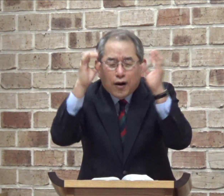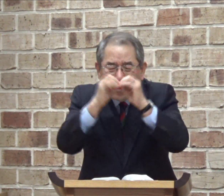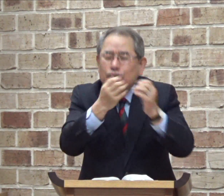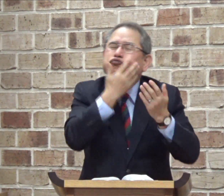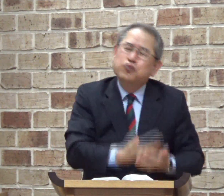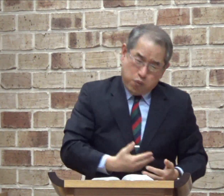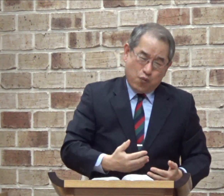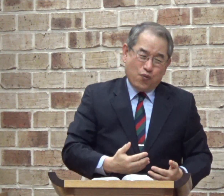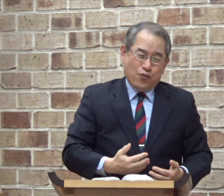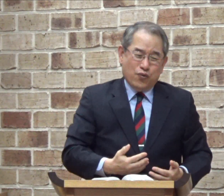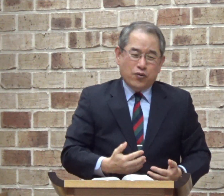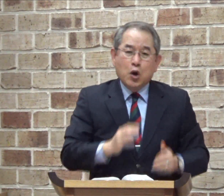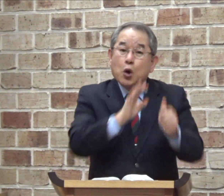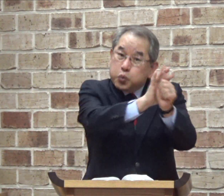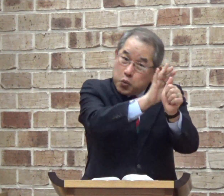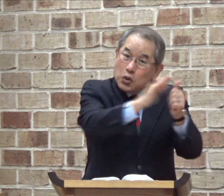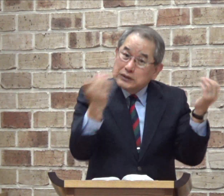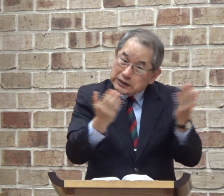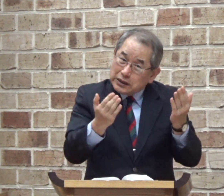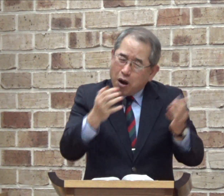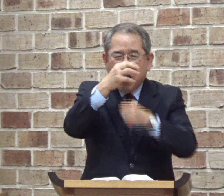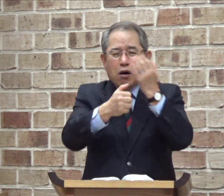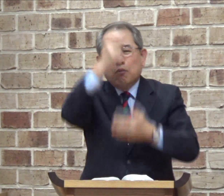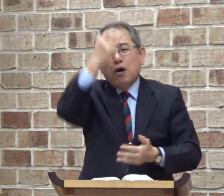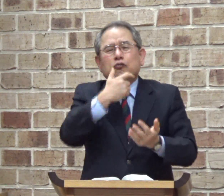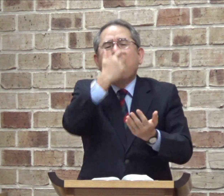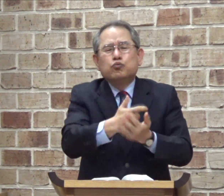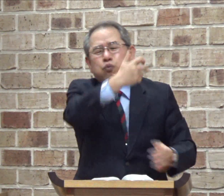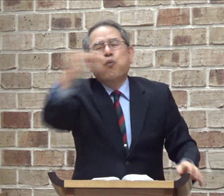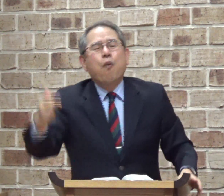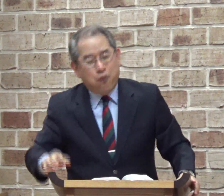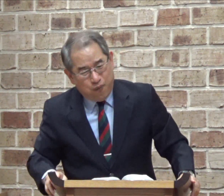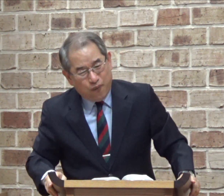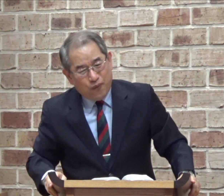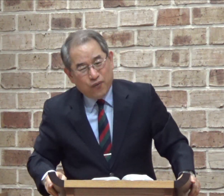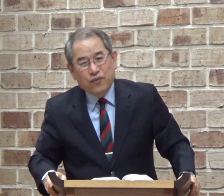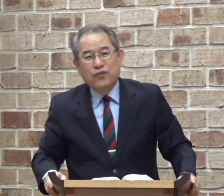주님이 감동하시는 안디옥 교회의 7가지 특징. 선교하는 교회.